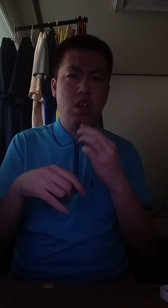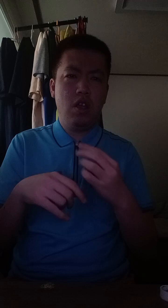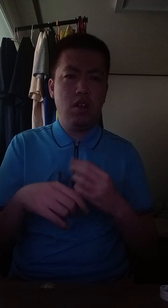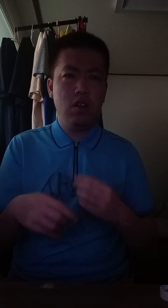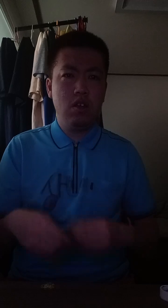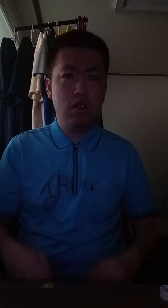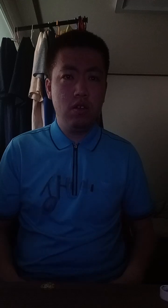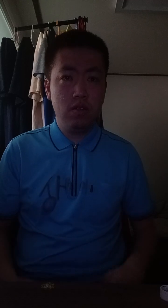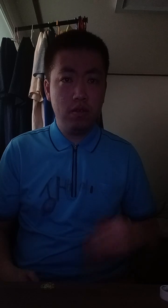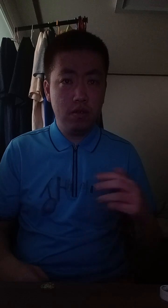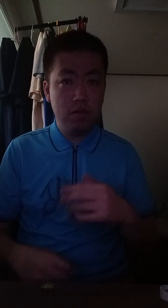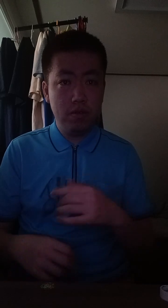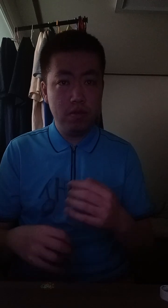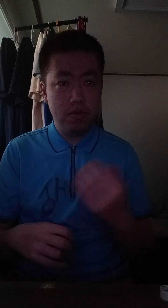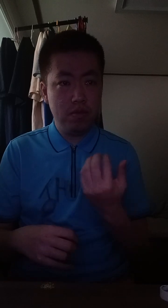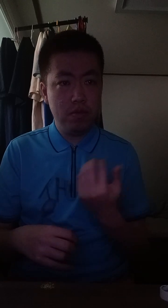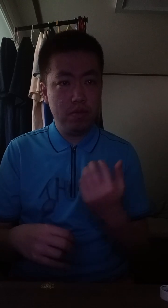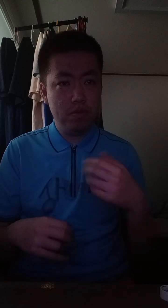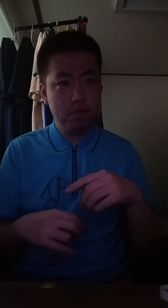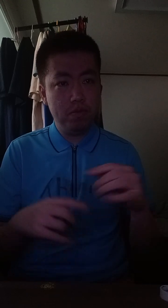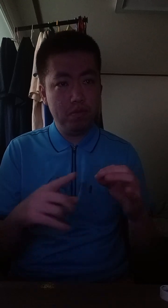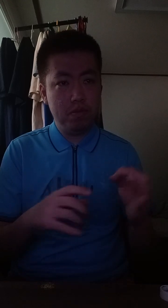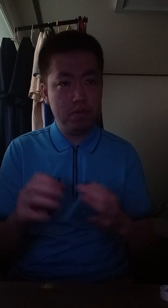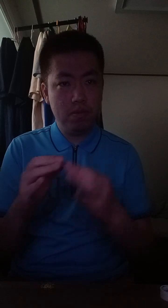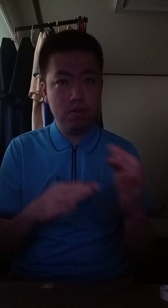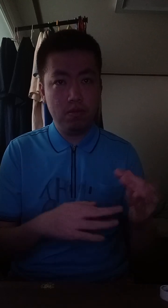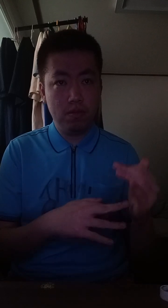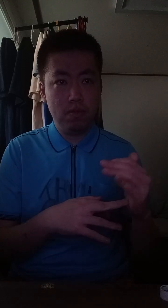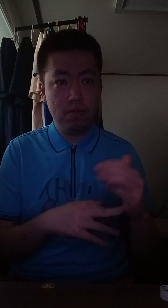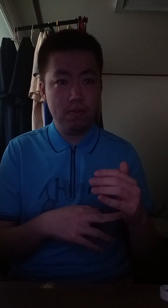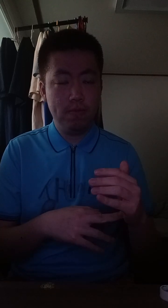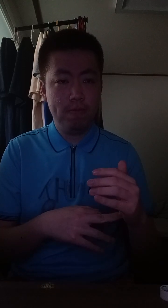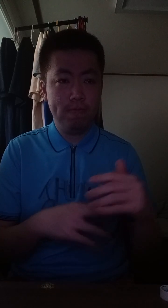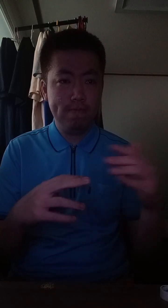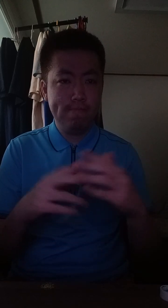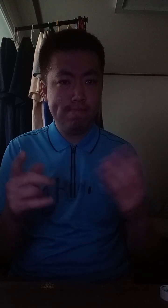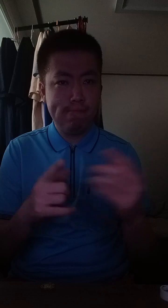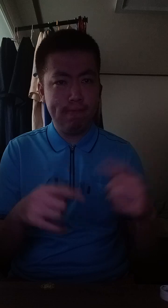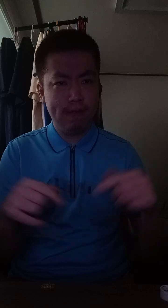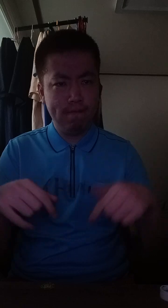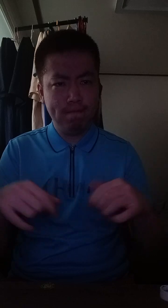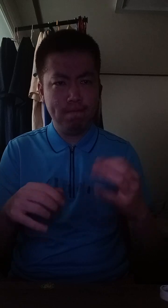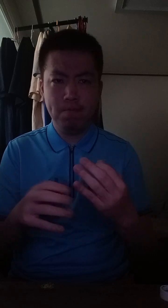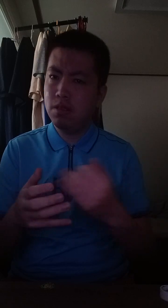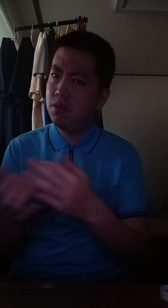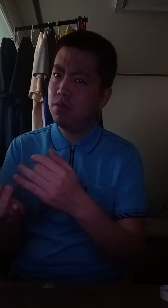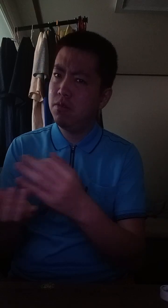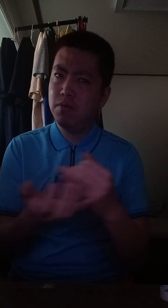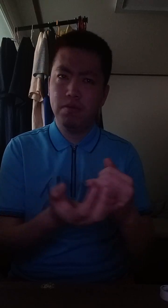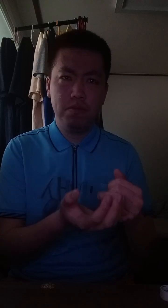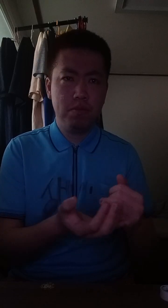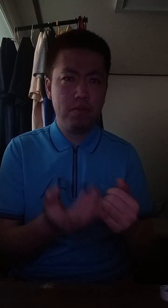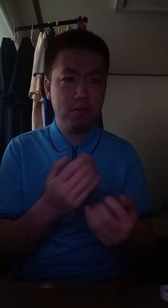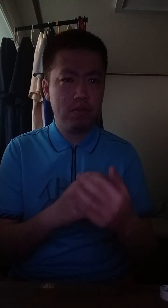발 내딛기 전에 굉장히 두려움이 먼저 생기고요. 특히 몇 번 빠질 뻔한 이후에는 그 가장